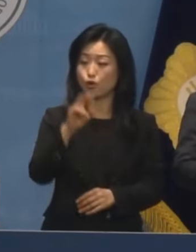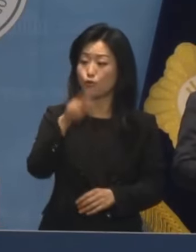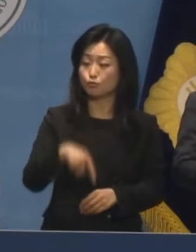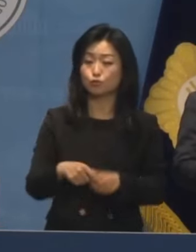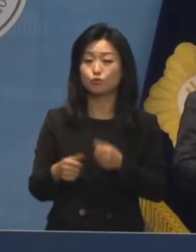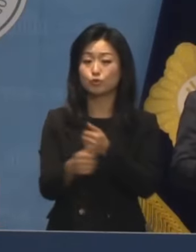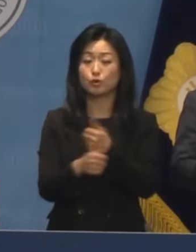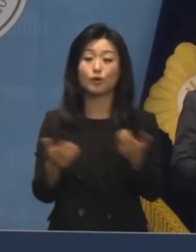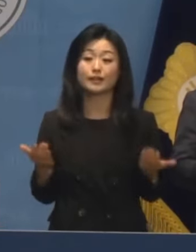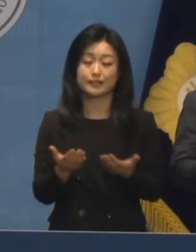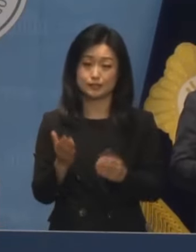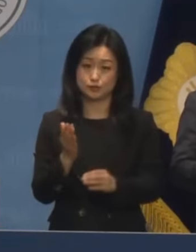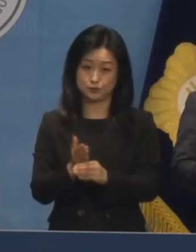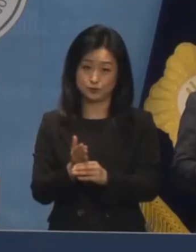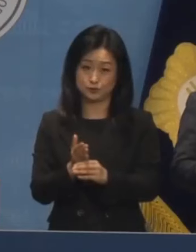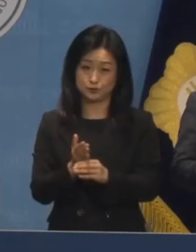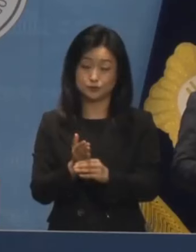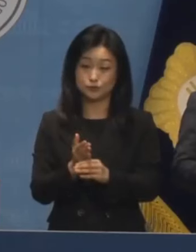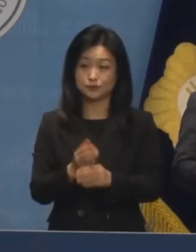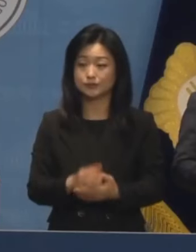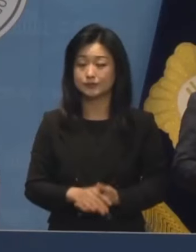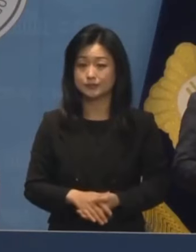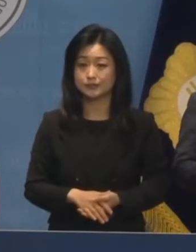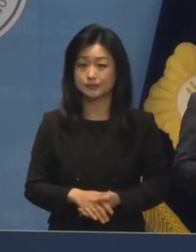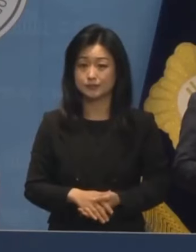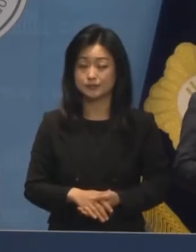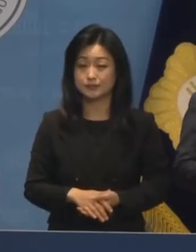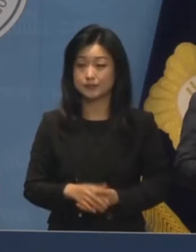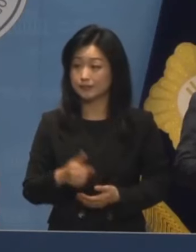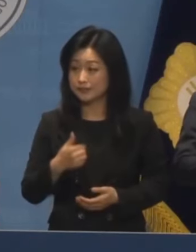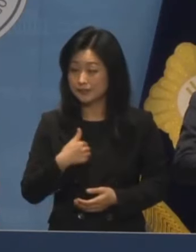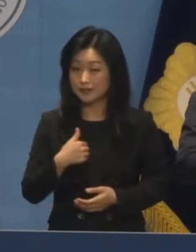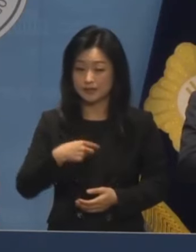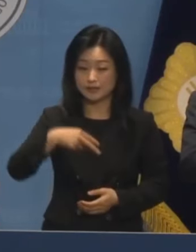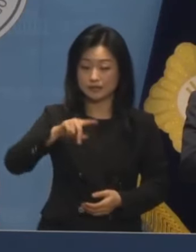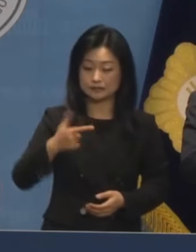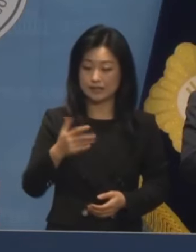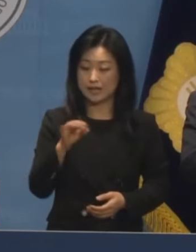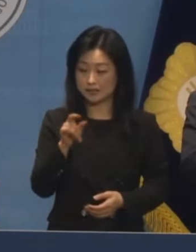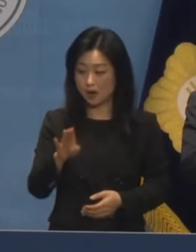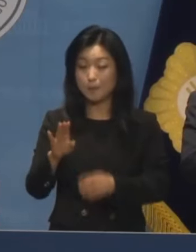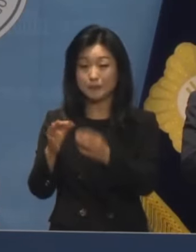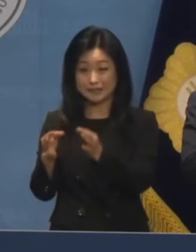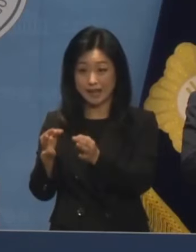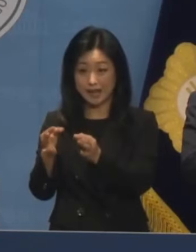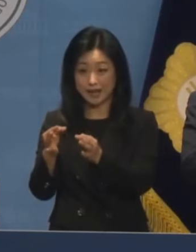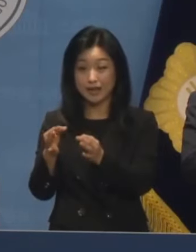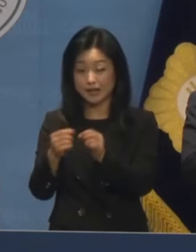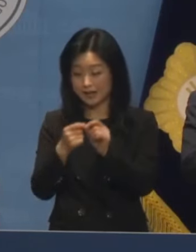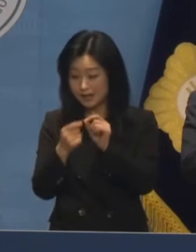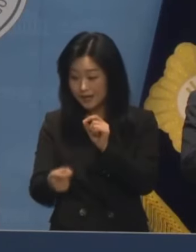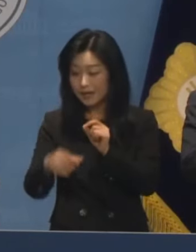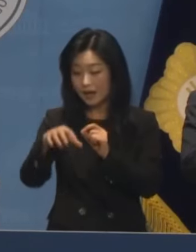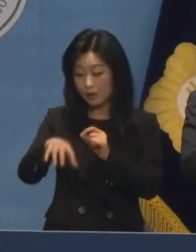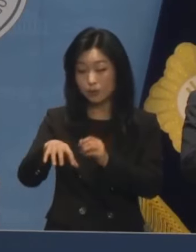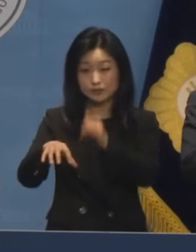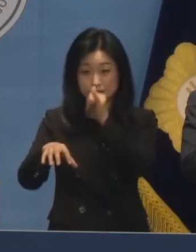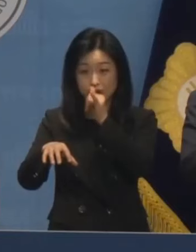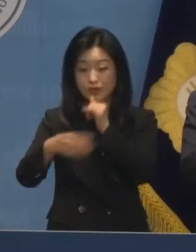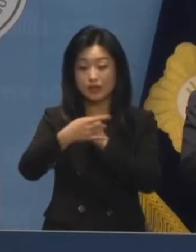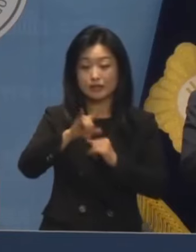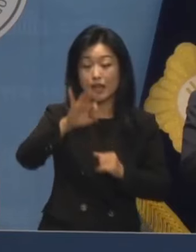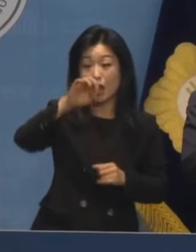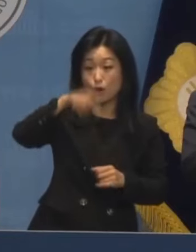하고 있는 사람으로서 산행을 피감 기관으로 두고 있습니다 최근에이 조선